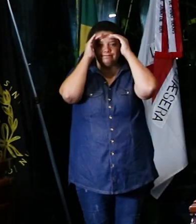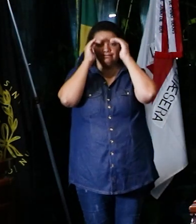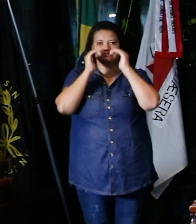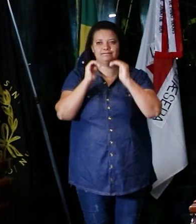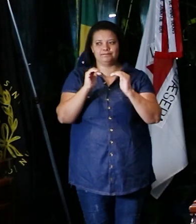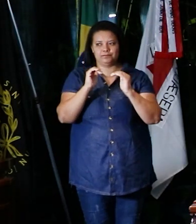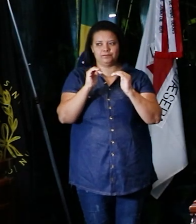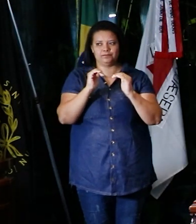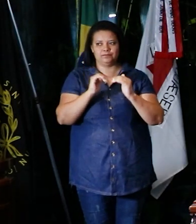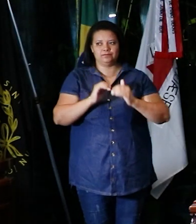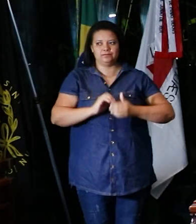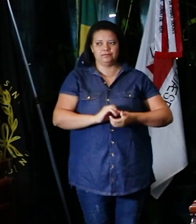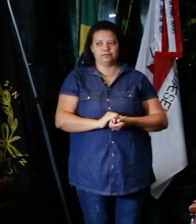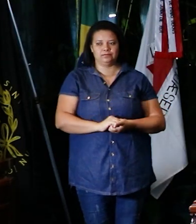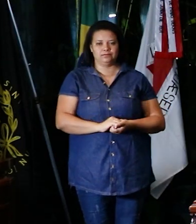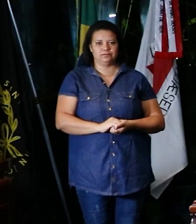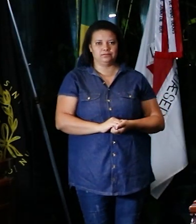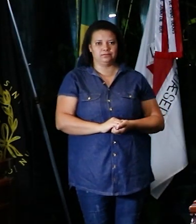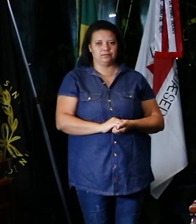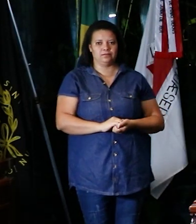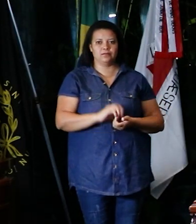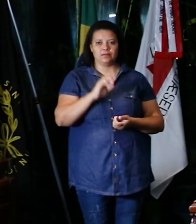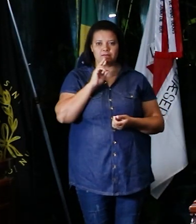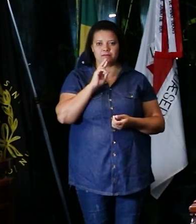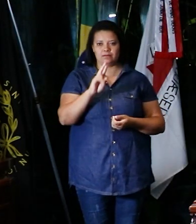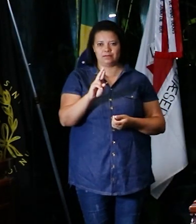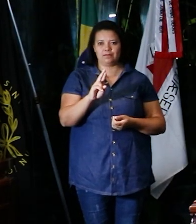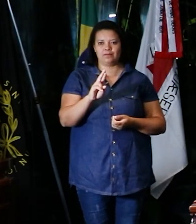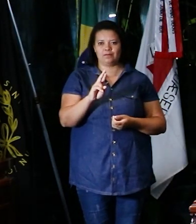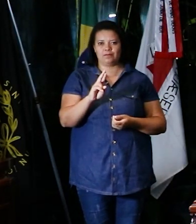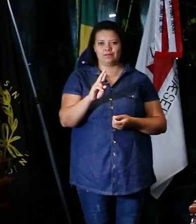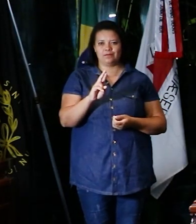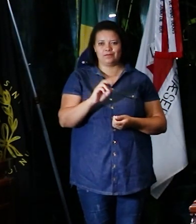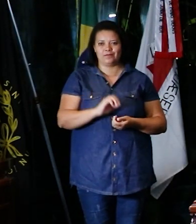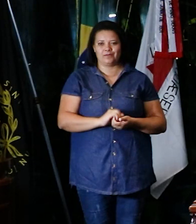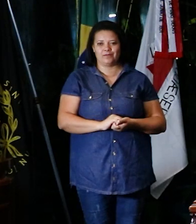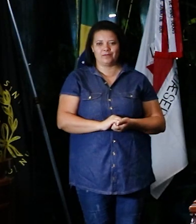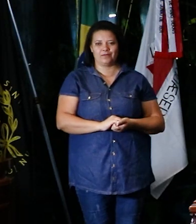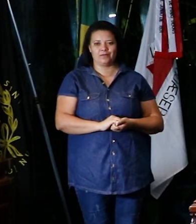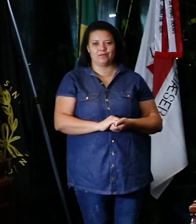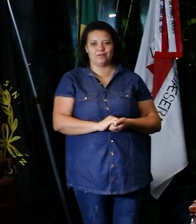essas funções. Não sei se eu respondi, Anderson.